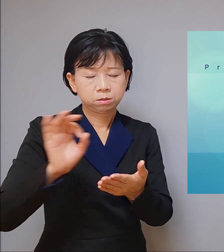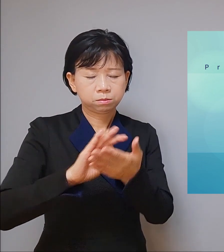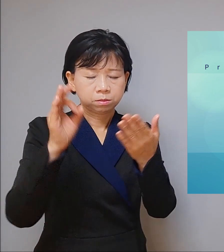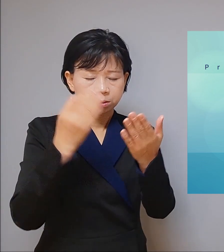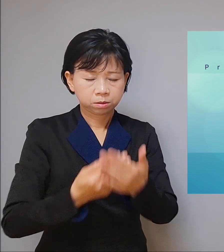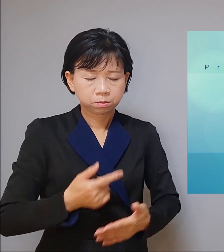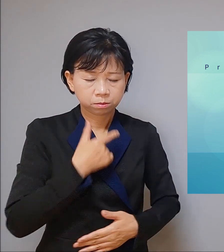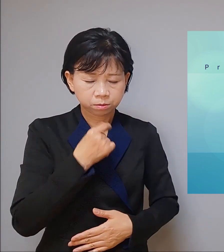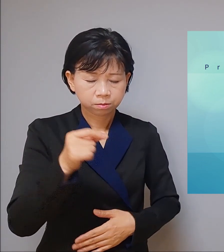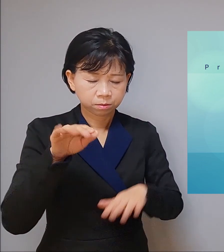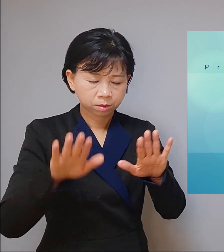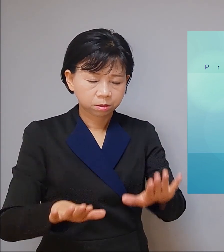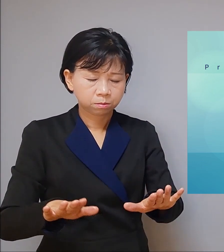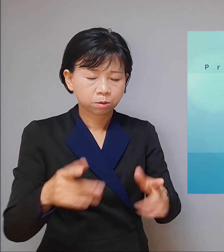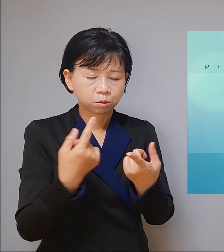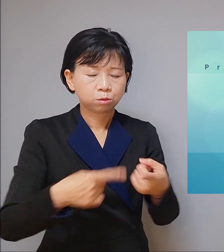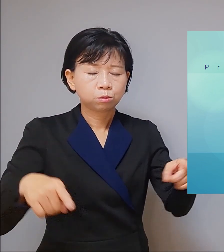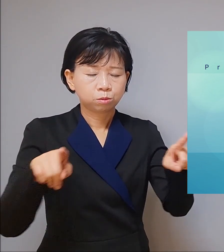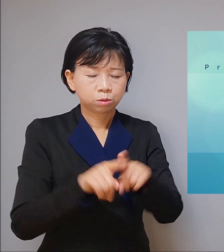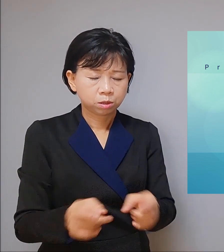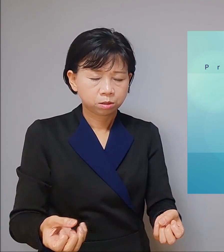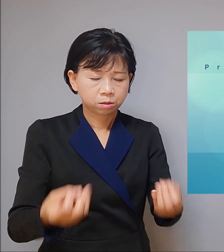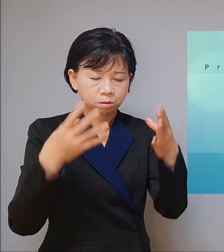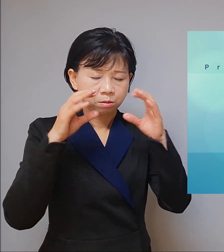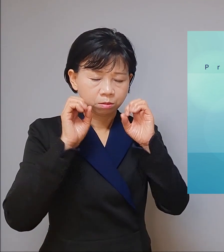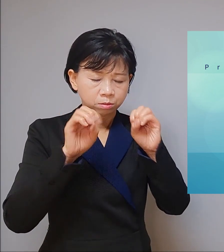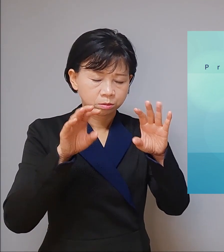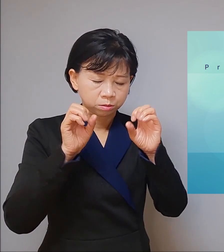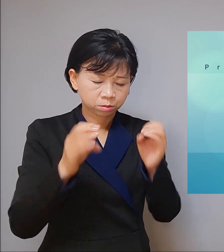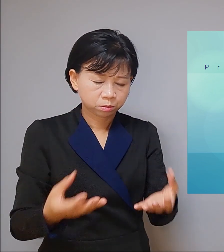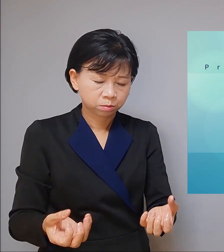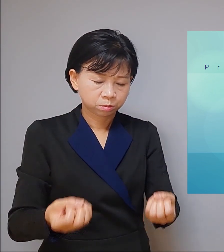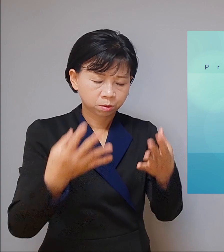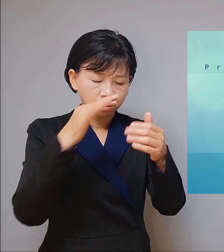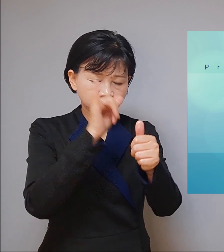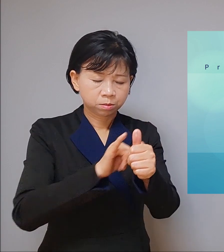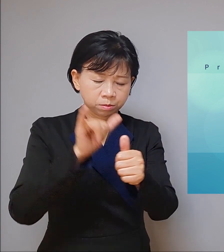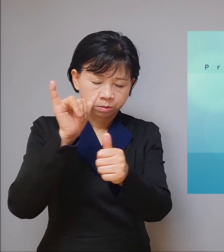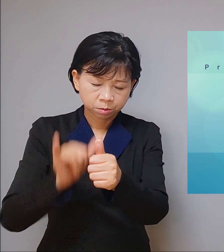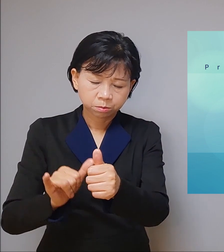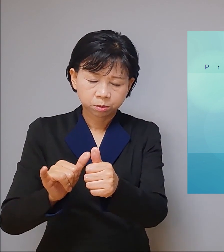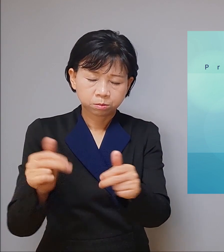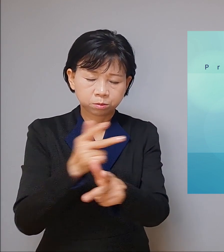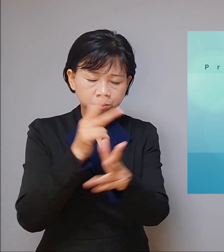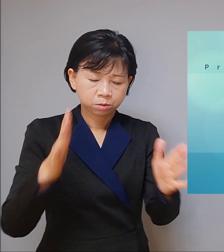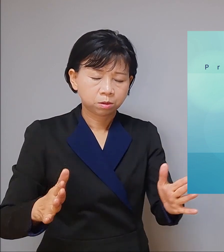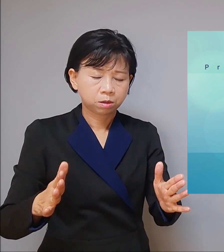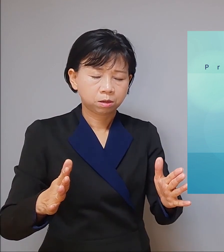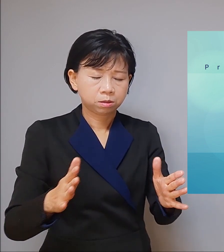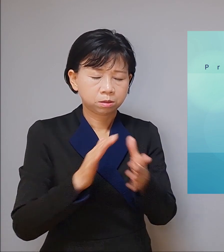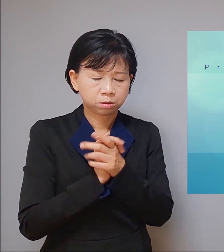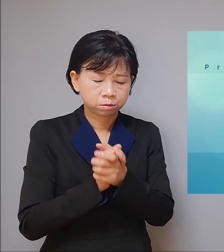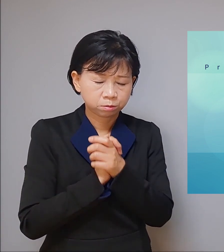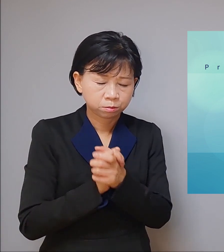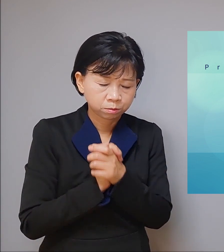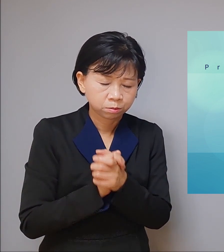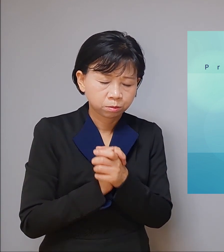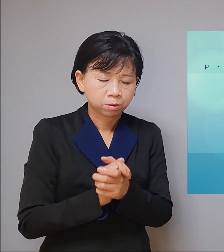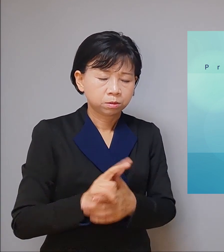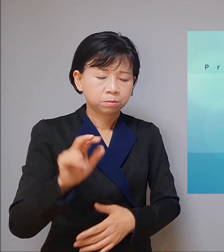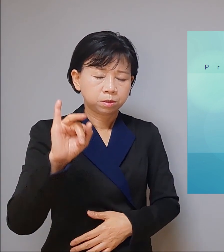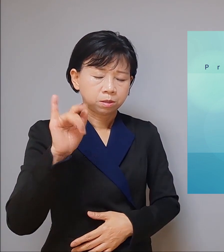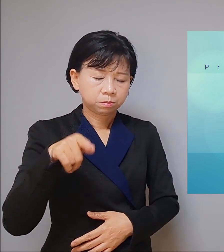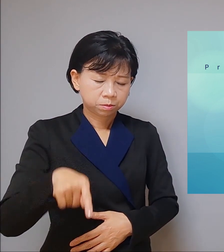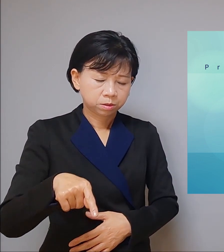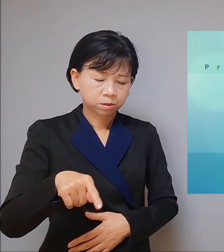원합니다. 이번 투게더 전도와 VIP 섬김 주간에 가슴에 품고 기도하고 있는 대상자분들이